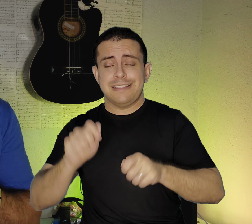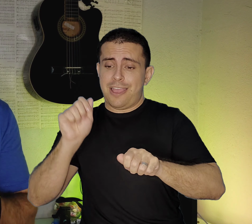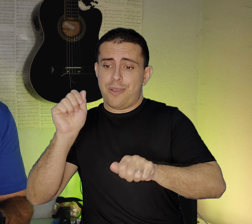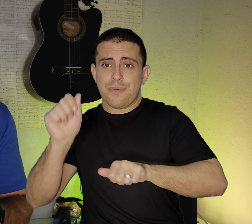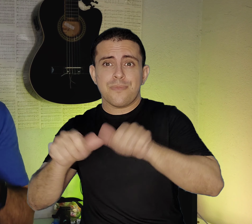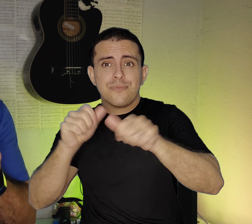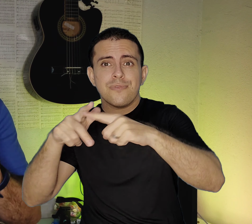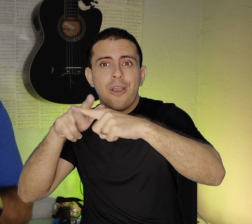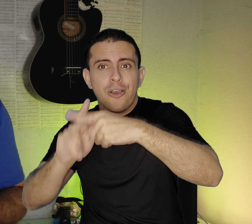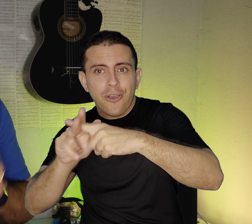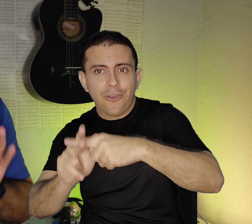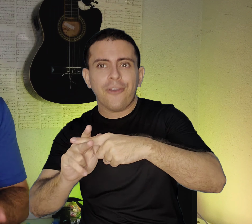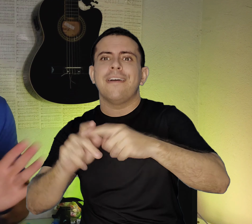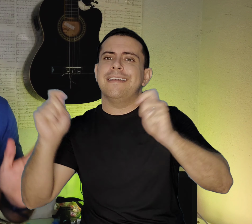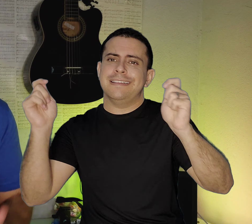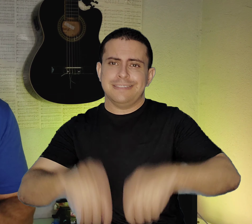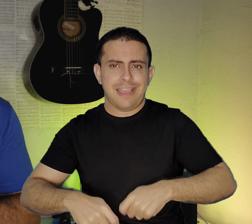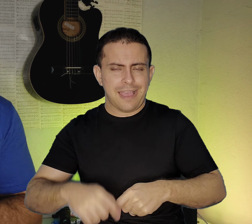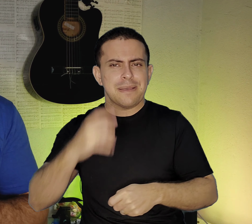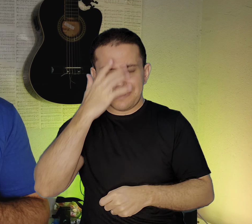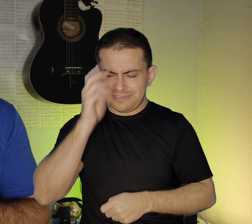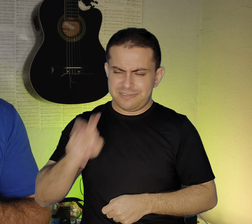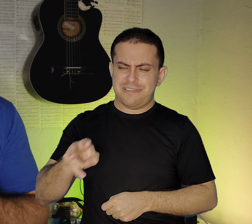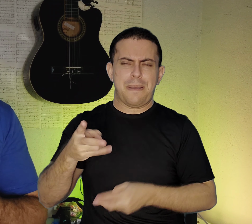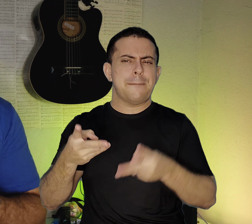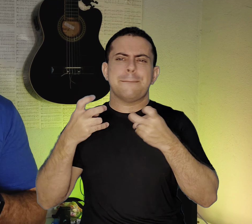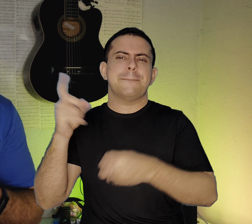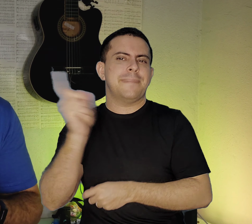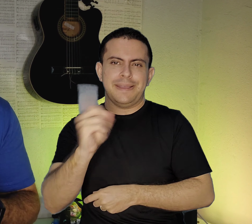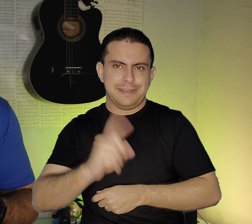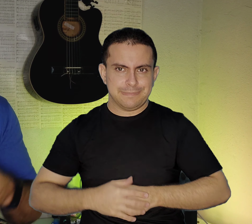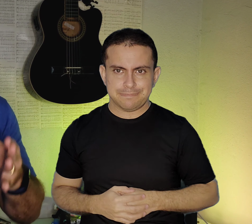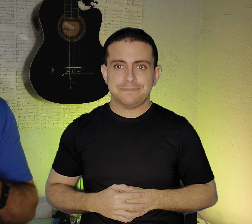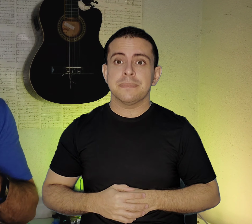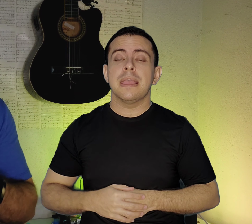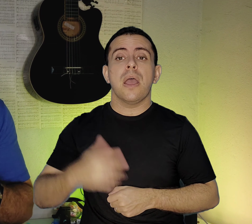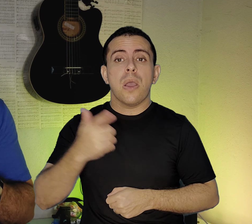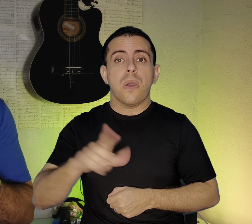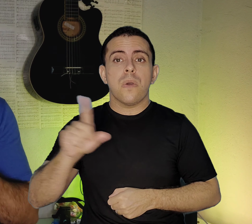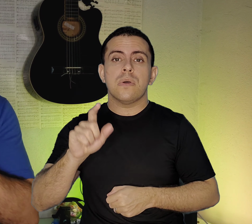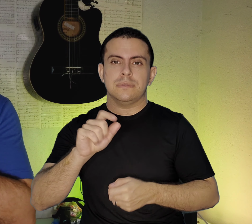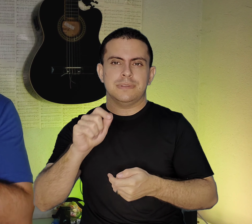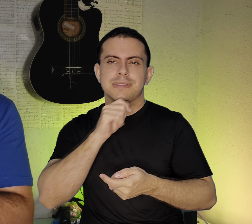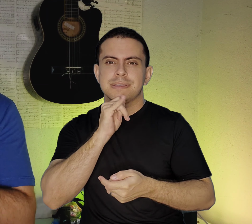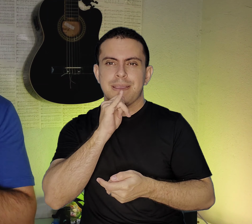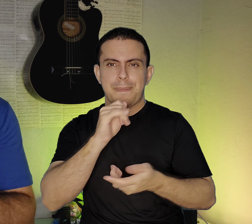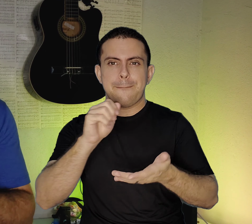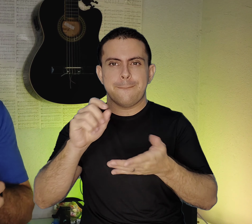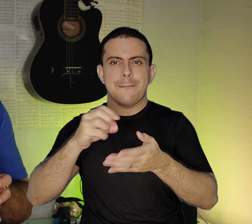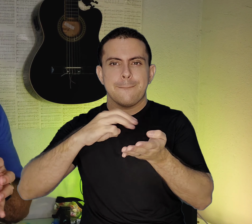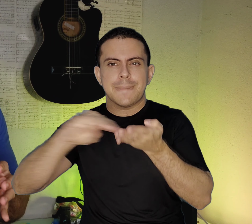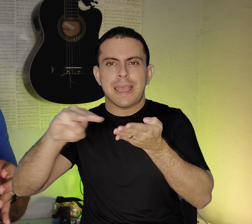mensagem que você enviou Então você conserta ali e o pessoal nem vai ver o erro Outra coisa também é você apagar a